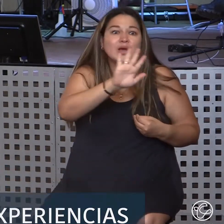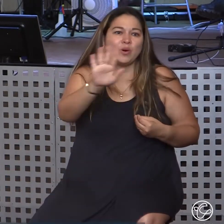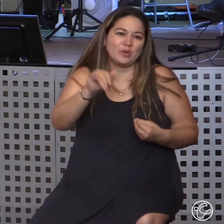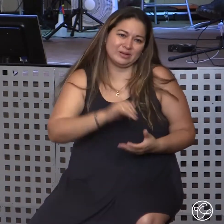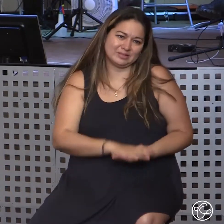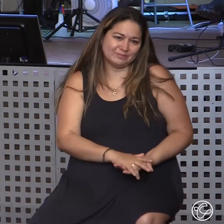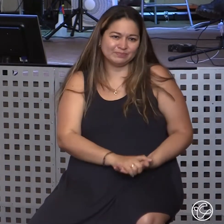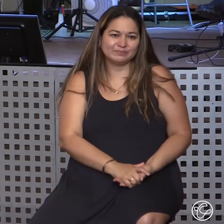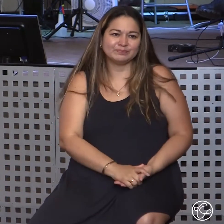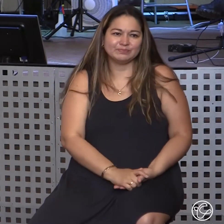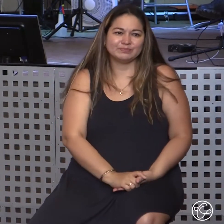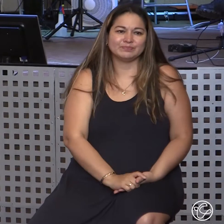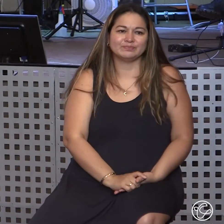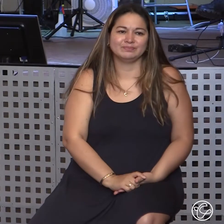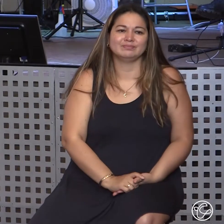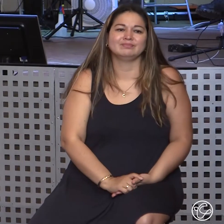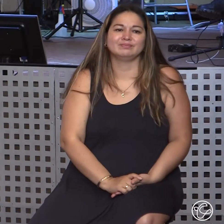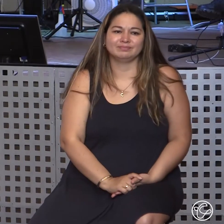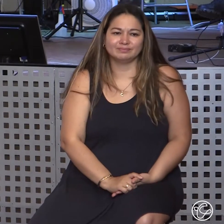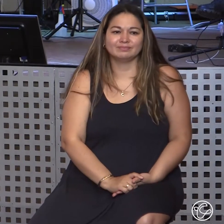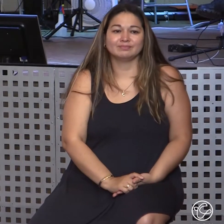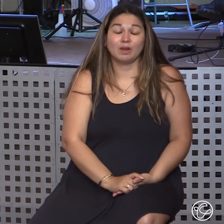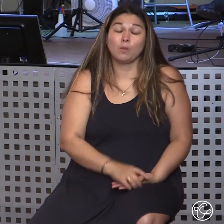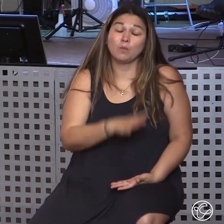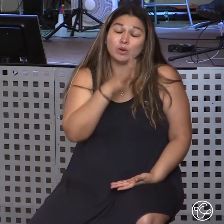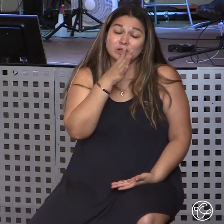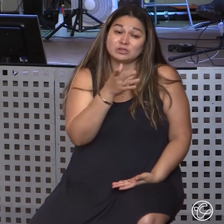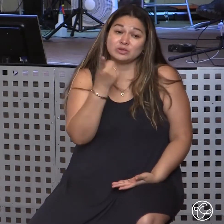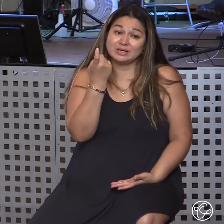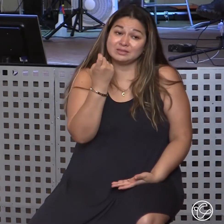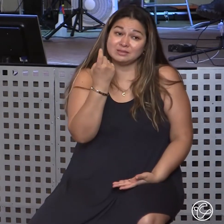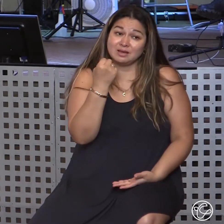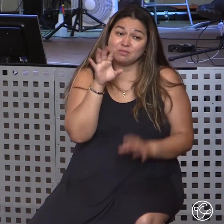base de esas. Por eso hay que aprender a honrar.